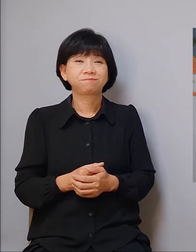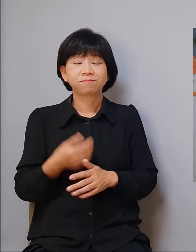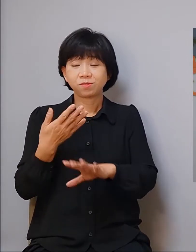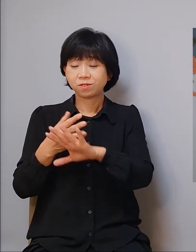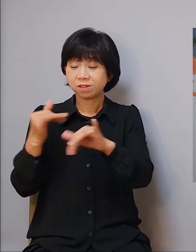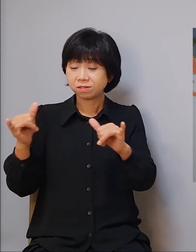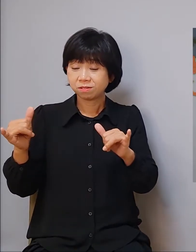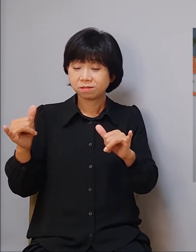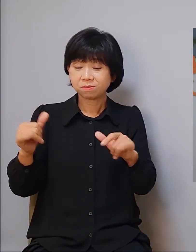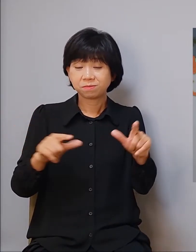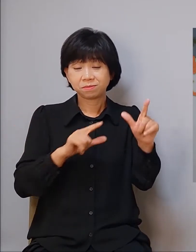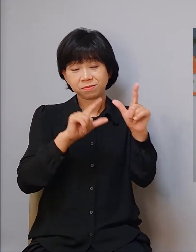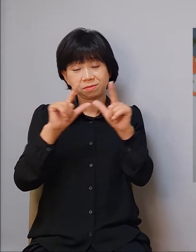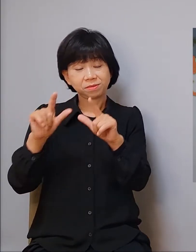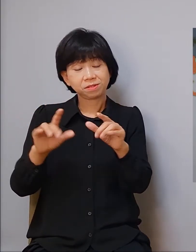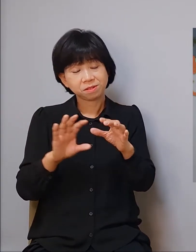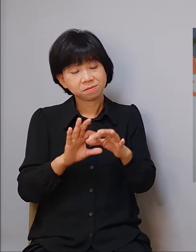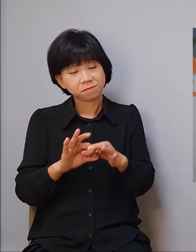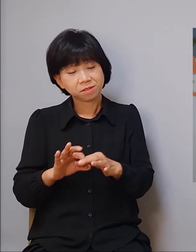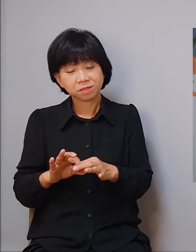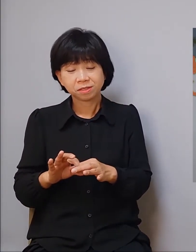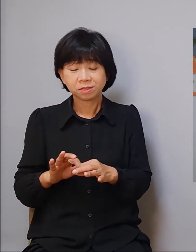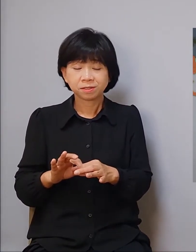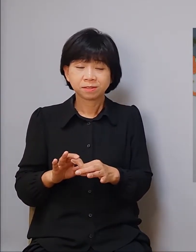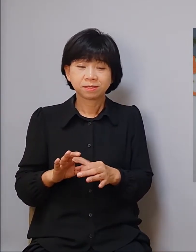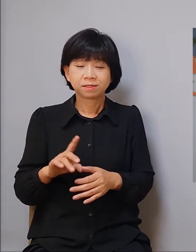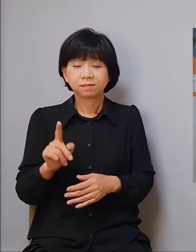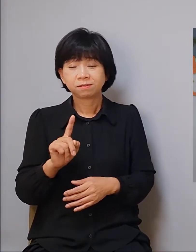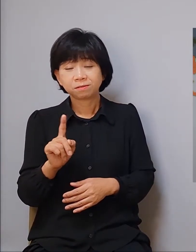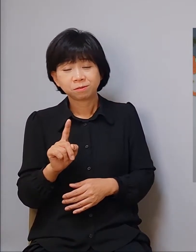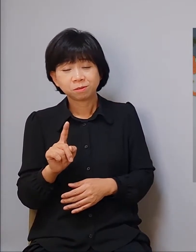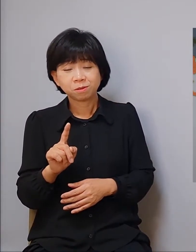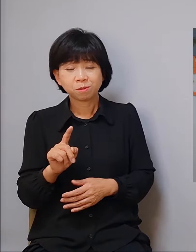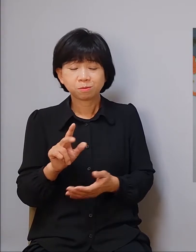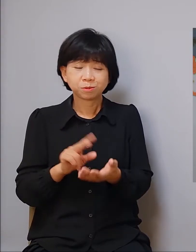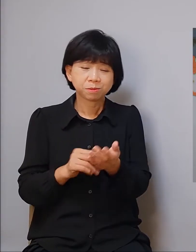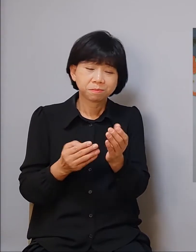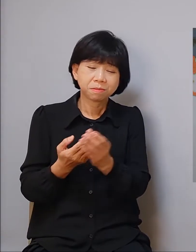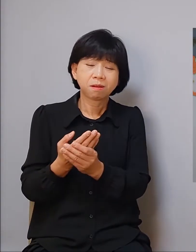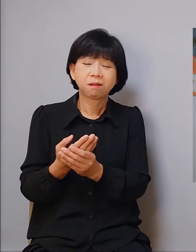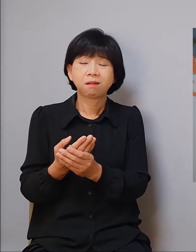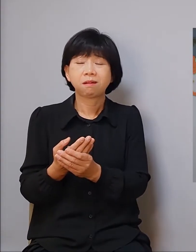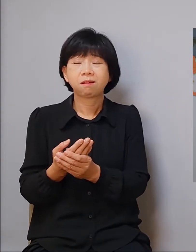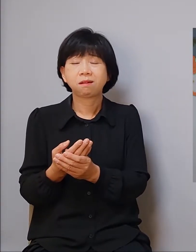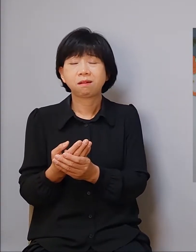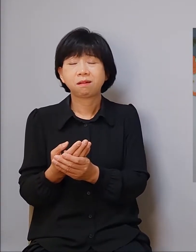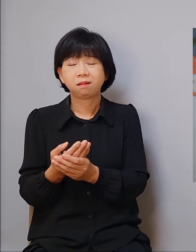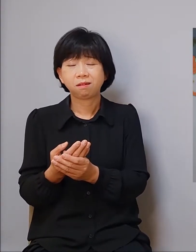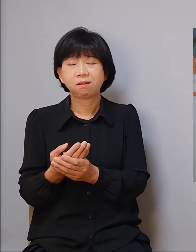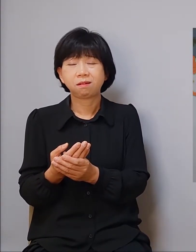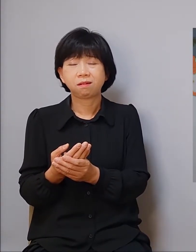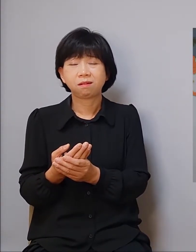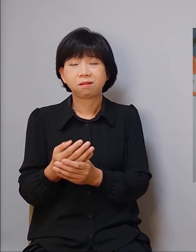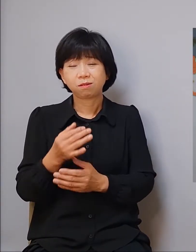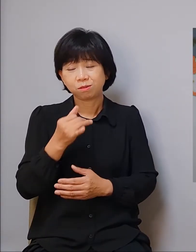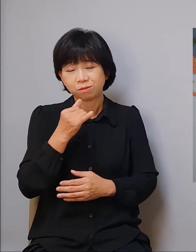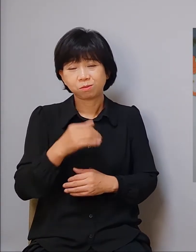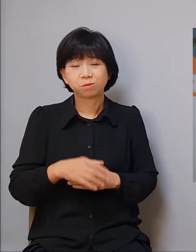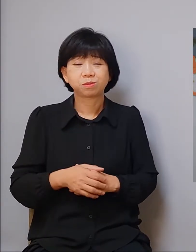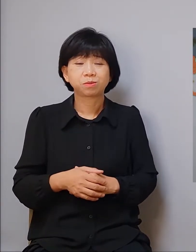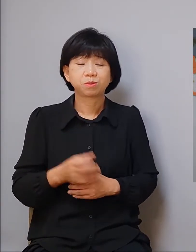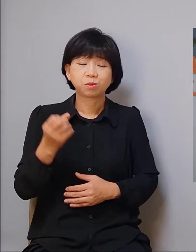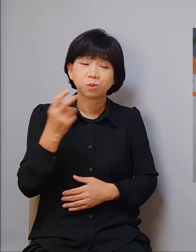인생을 살아가면서 어찌어찌 해서 생겼는지 모르겠지만 여유라는 것이 좀